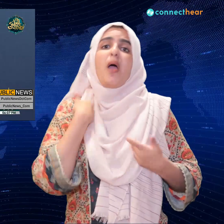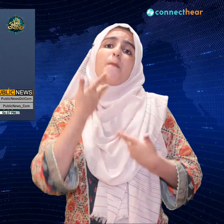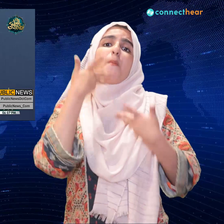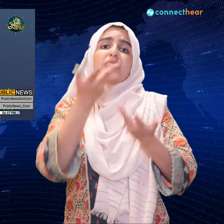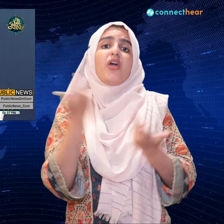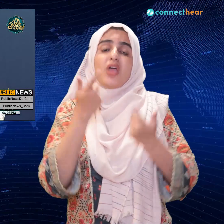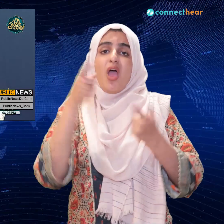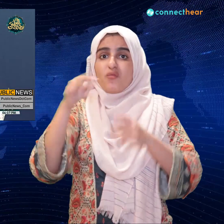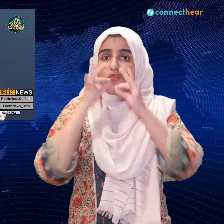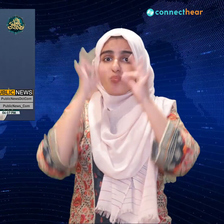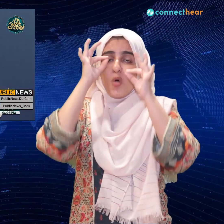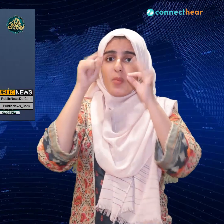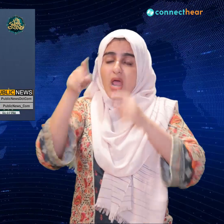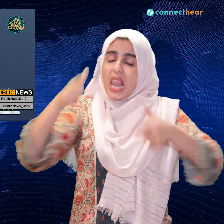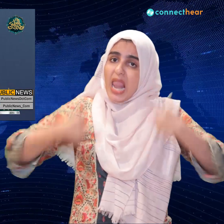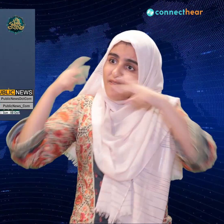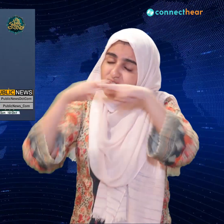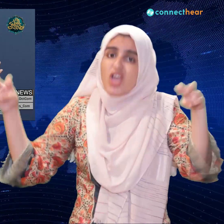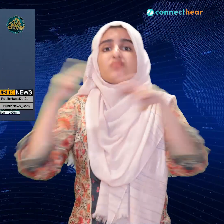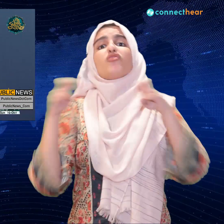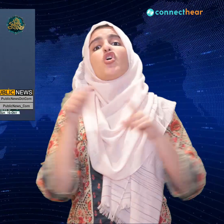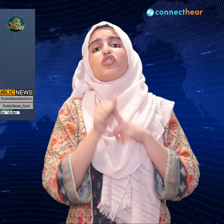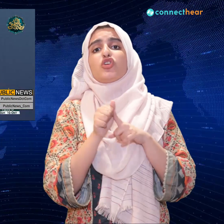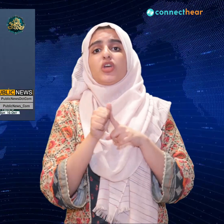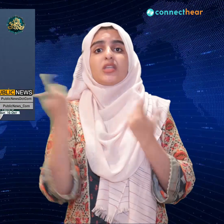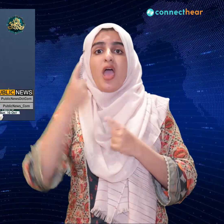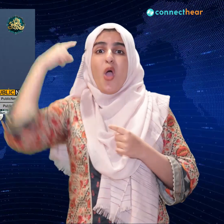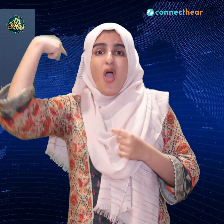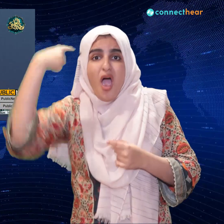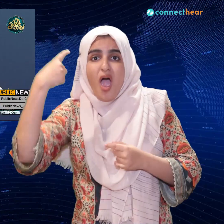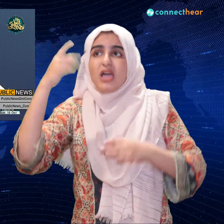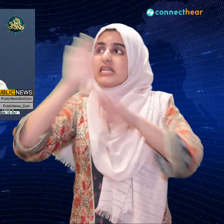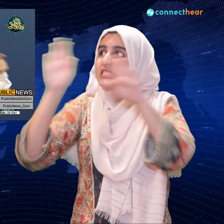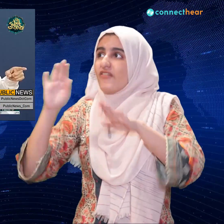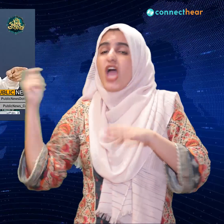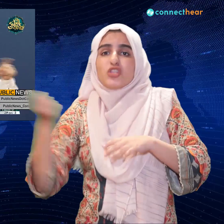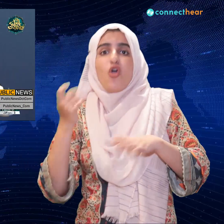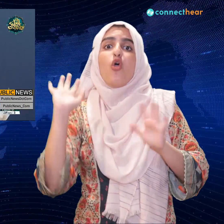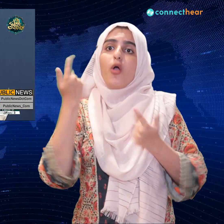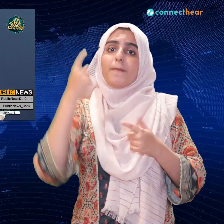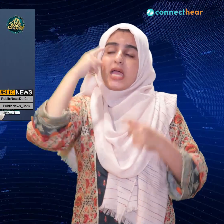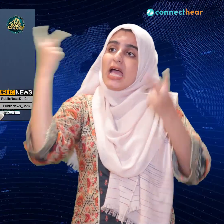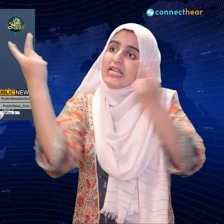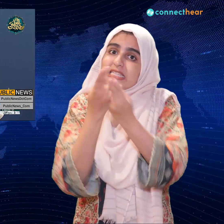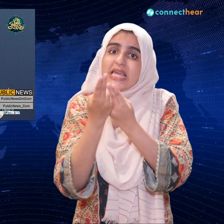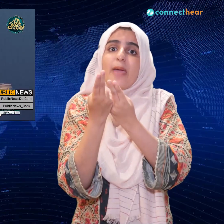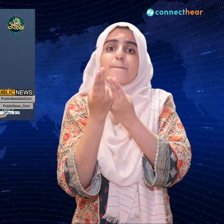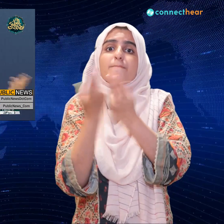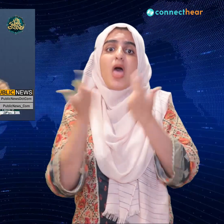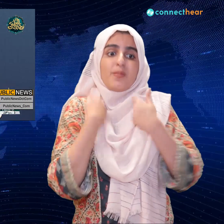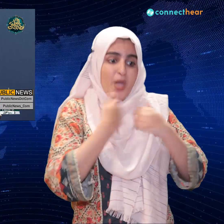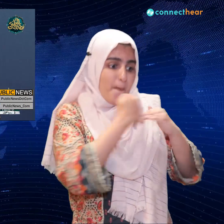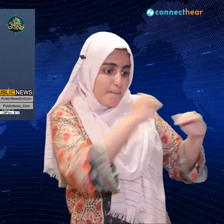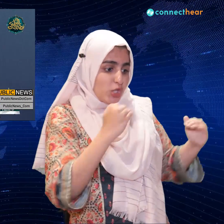نبی پڑھیں، انہوں نے کہا تھا کہ غلام، ان دنوں میں تو غلام ہوتے تھے، غلام کو وہی اسی طرح رکھو جس طرح